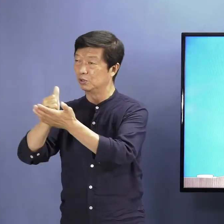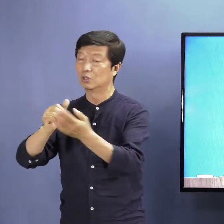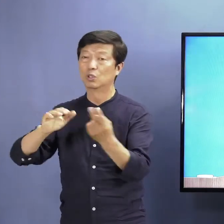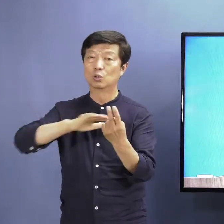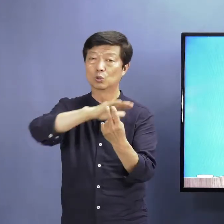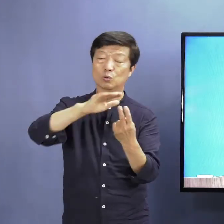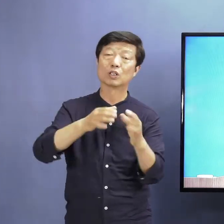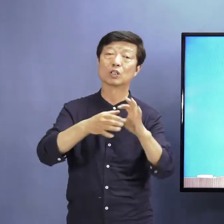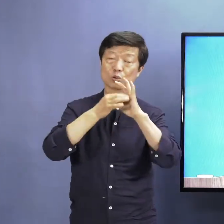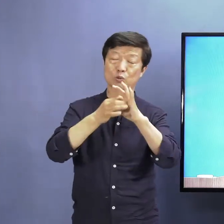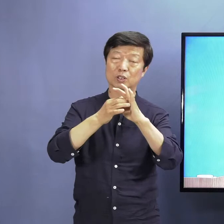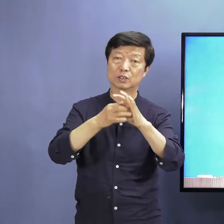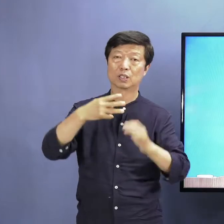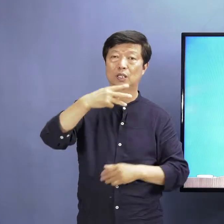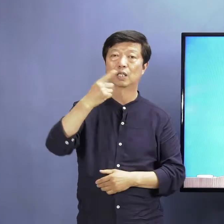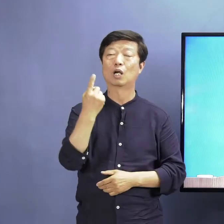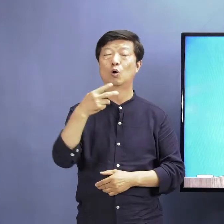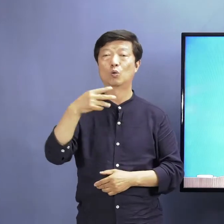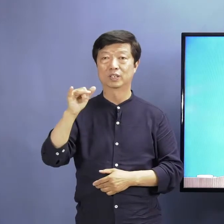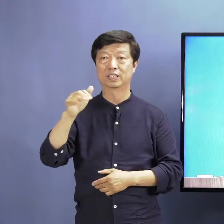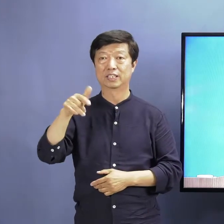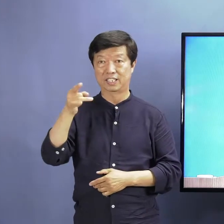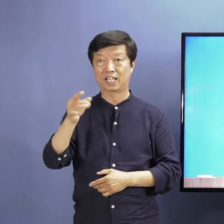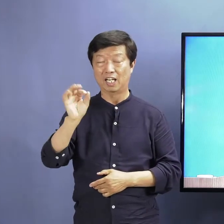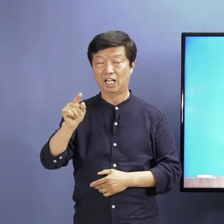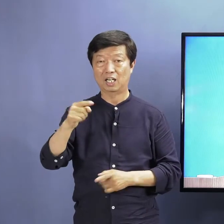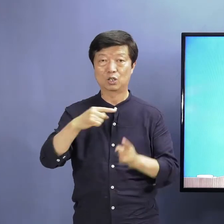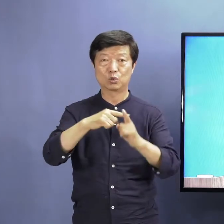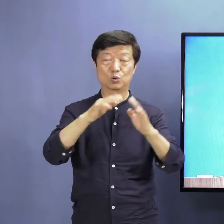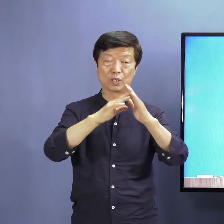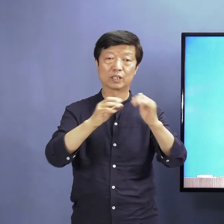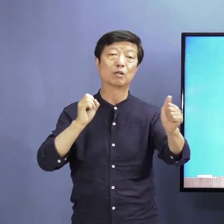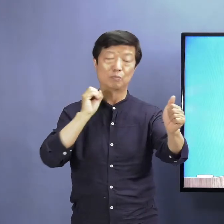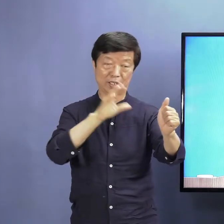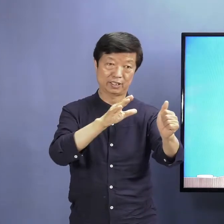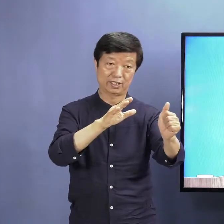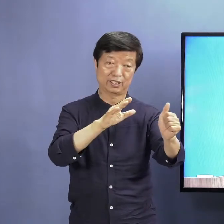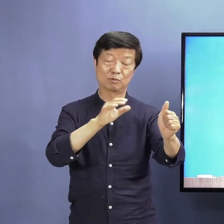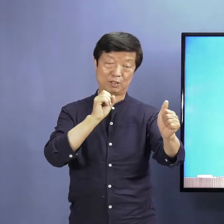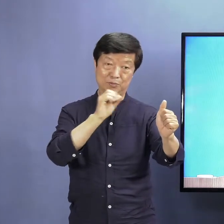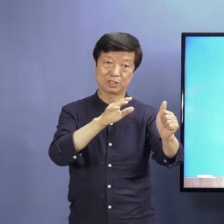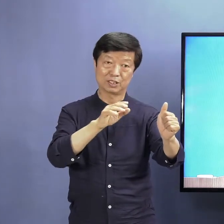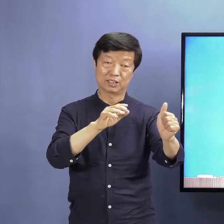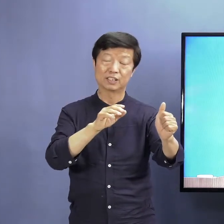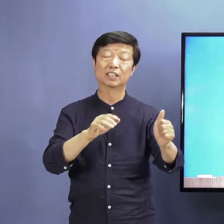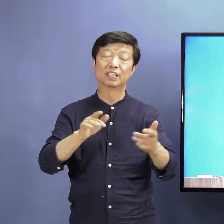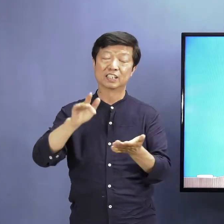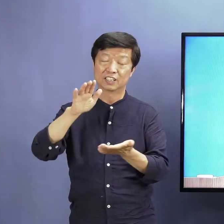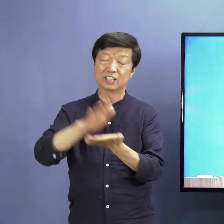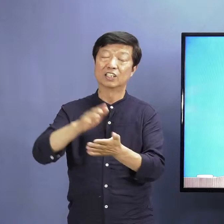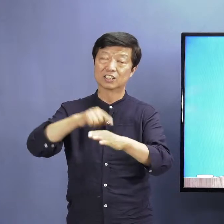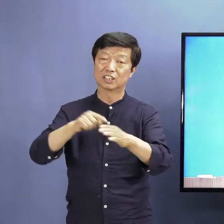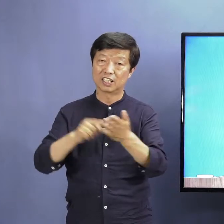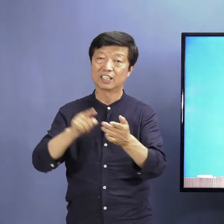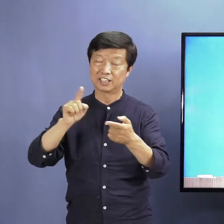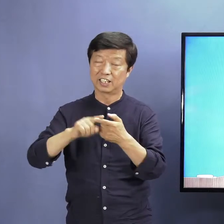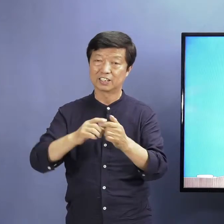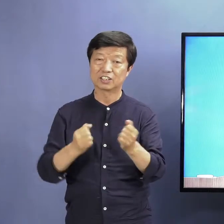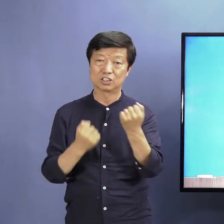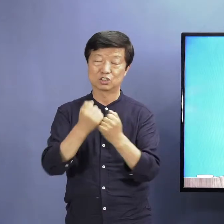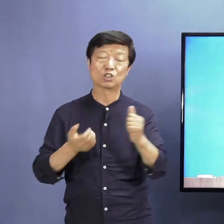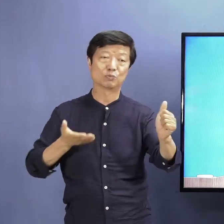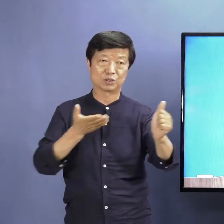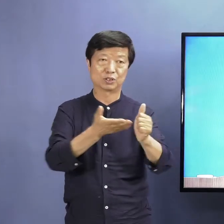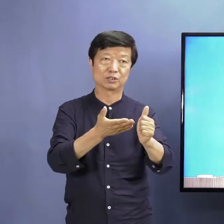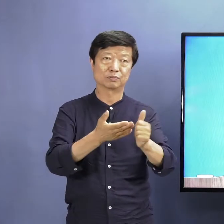라오디게아 교회의 말씀을 주시면서 바로 이 열정을 이야기하고 있습니다. 소아시아 7교회에게 준 모든 것들 다